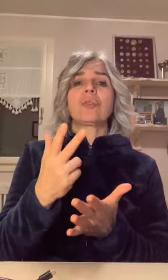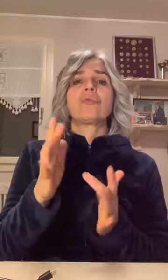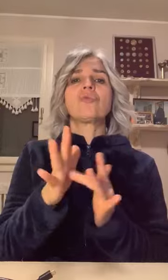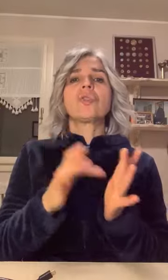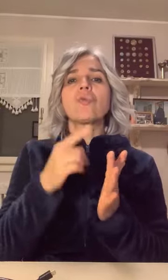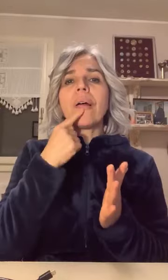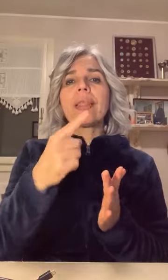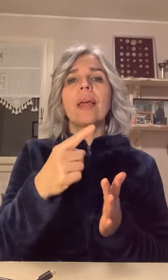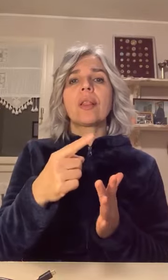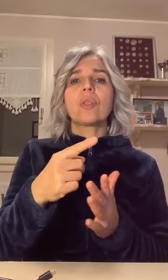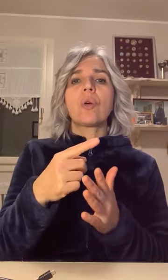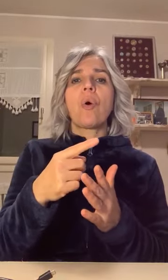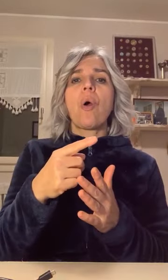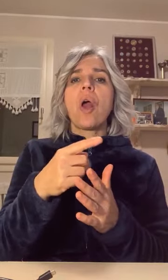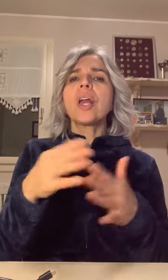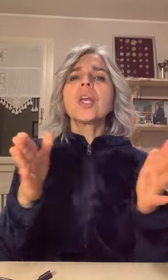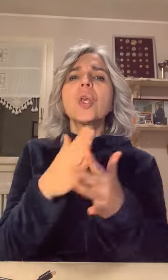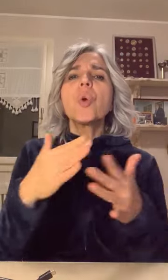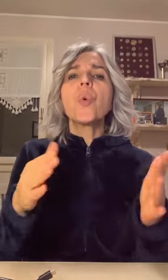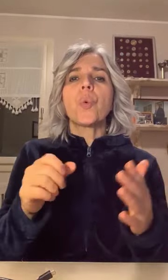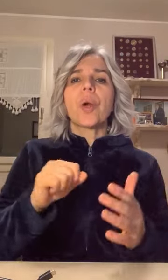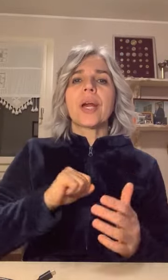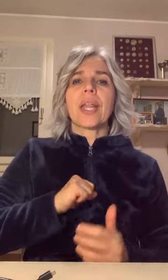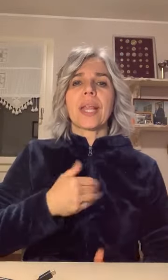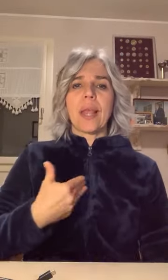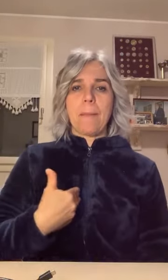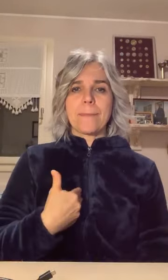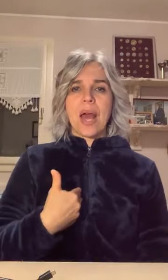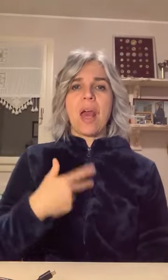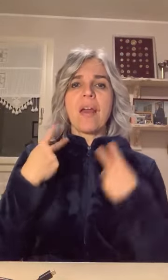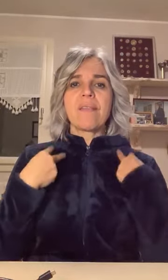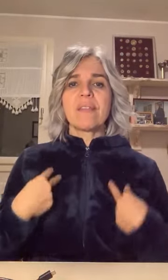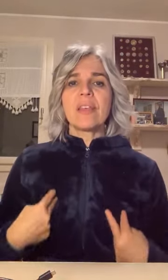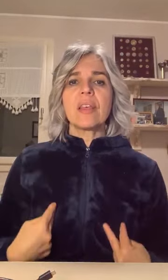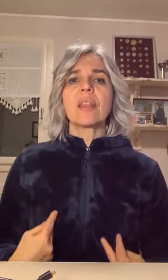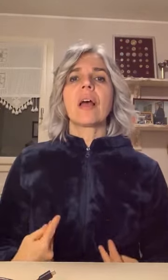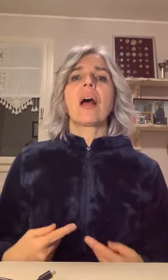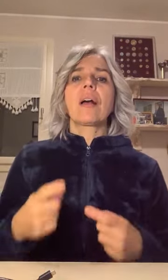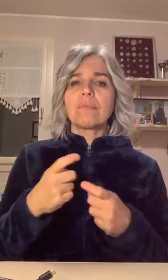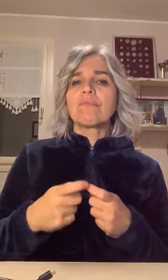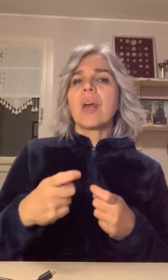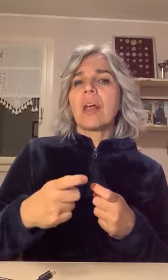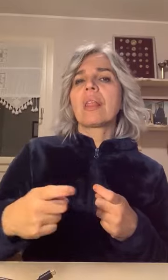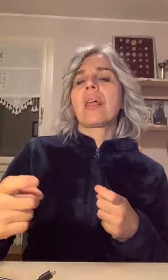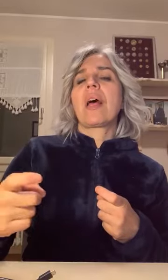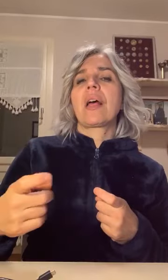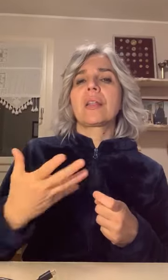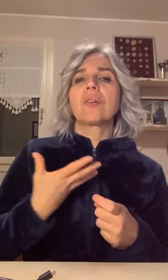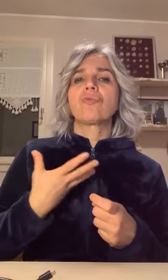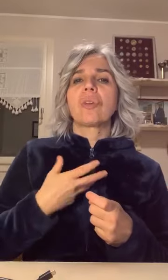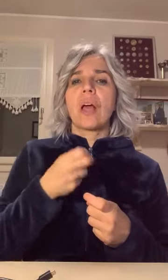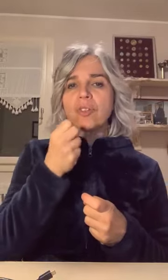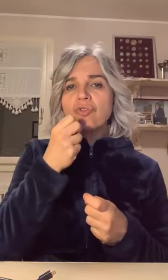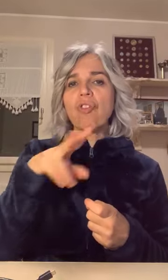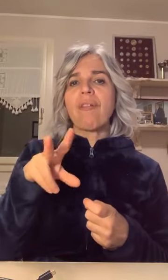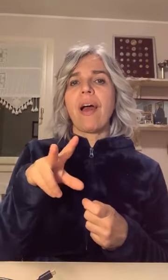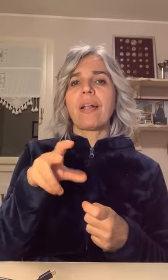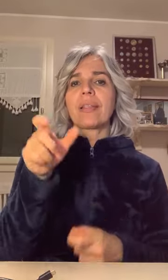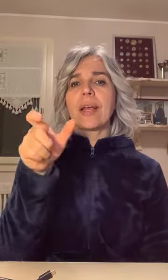eterna. Giovanni 3,16, questo verso meraviglioso della parola di Dio. Dio ha tanto amato il mondo che ha mandato il